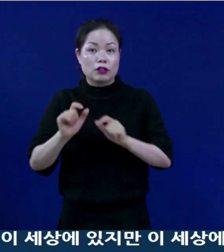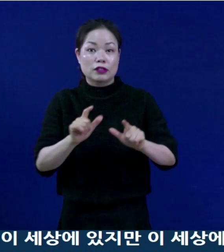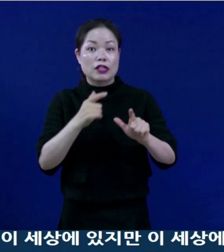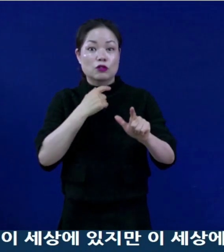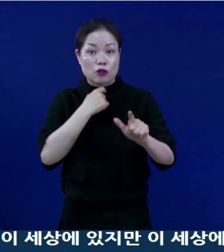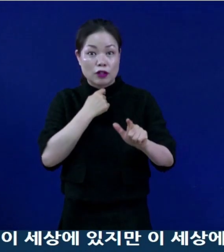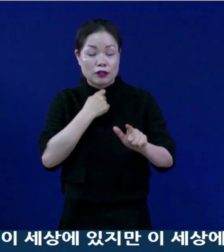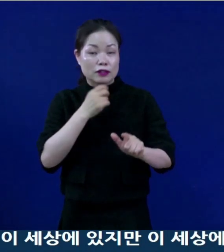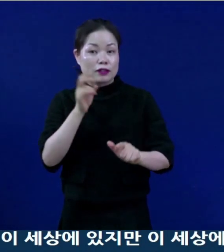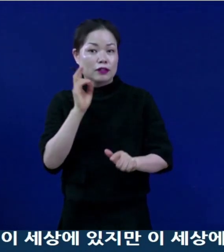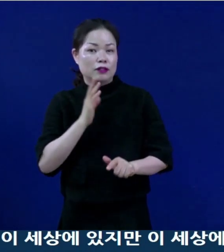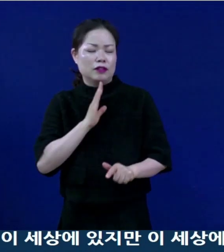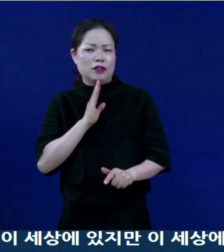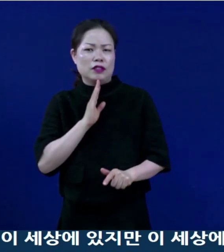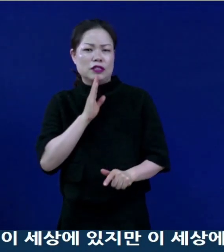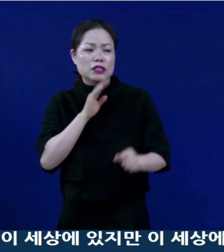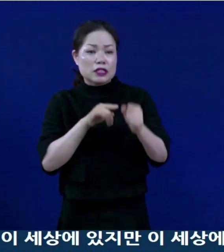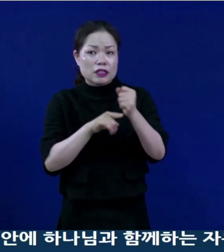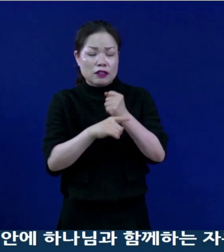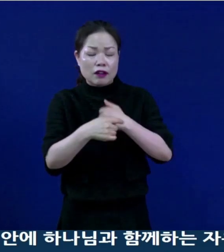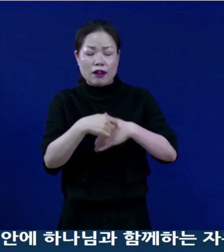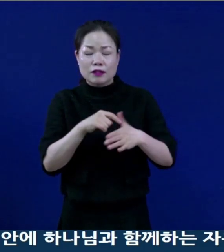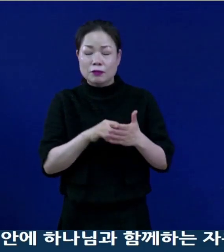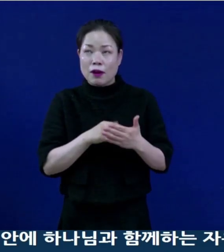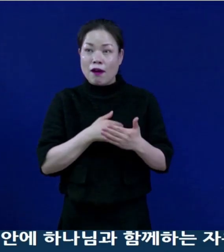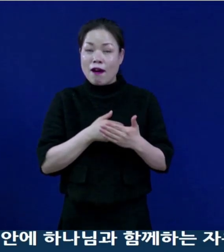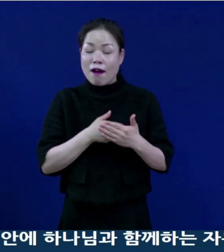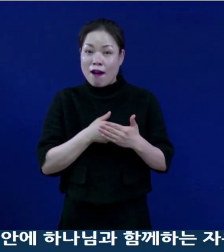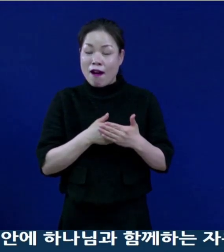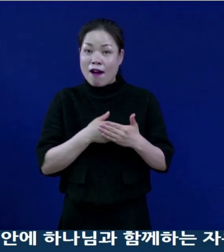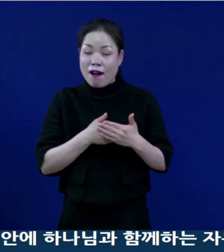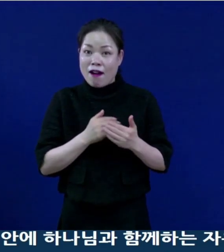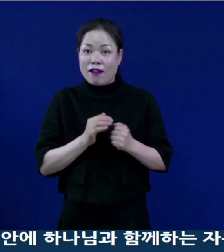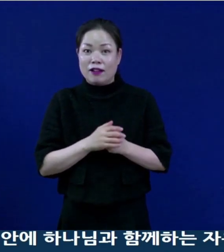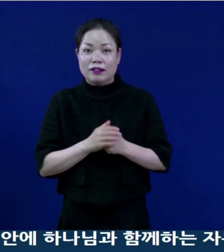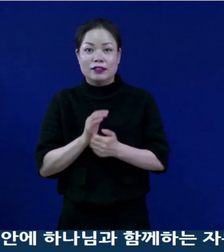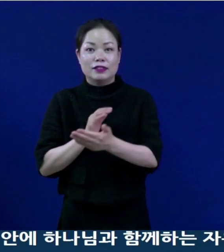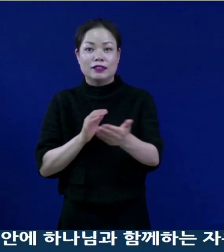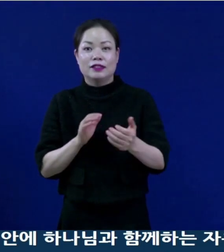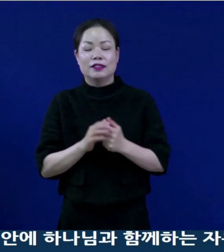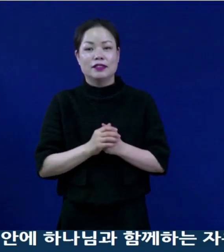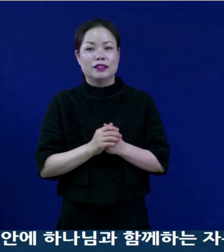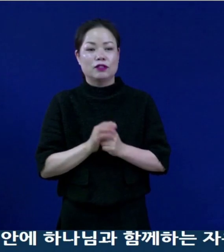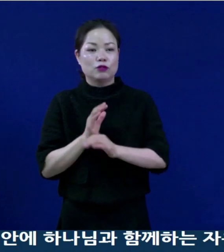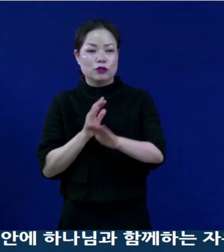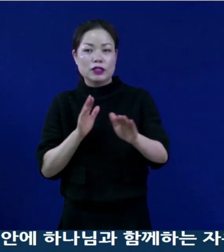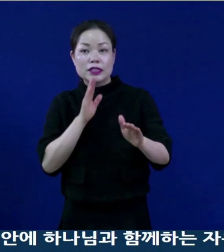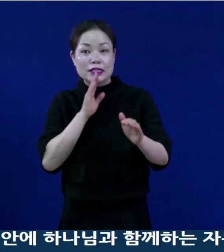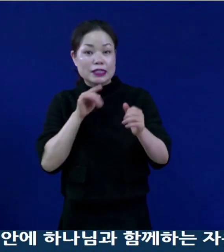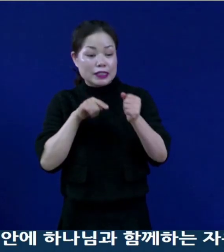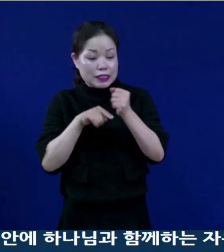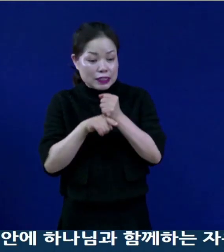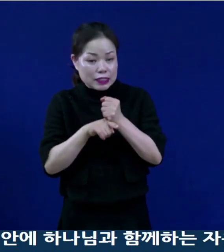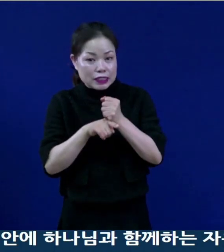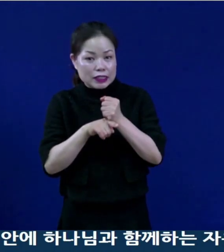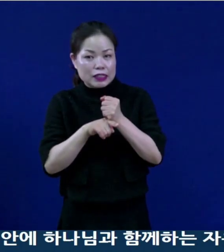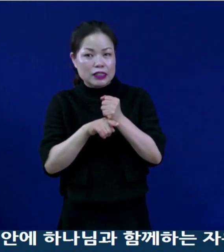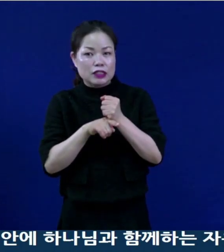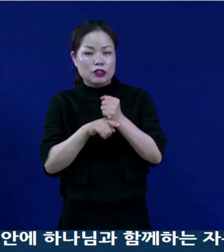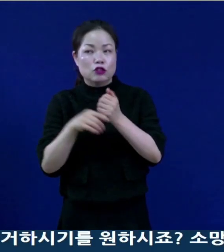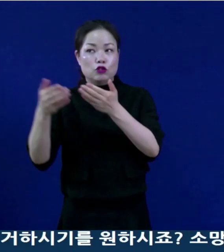저는 그렇습니다. 진리 그럼 가슴이 뛰어요. 사랑하는 여러분, 우리 안에 진리를 두신